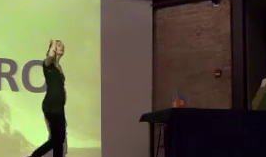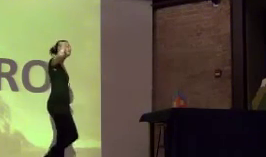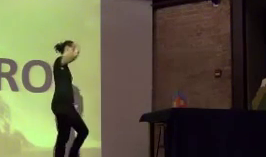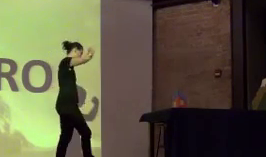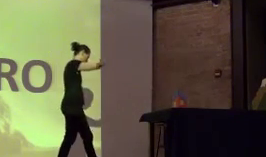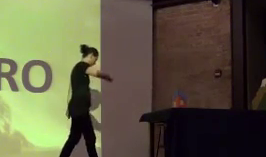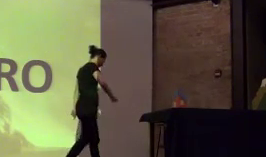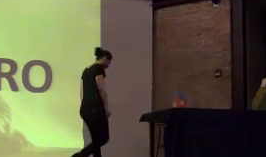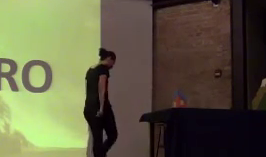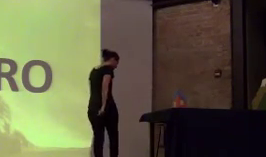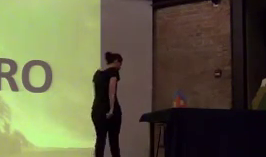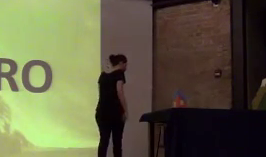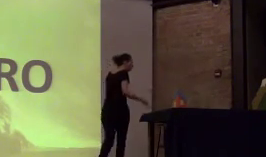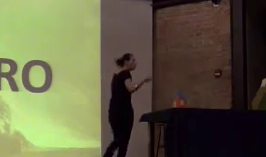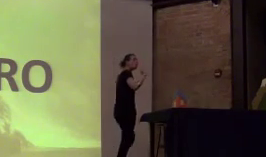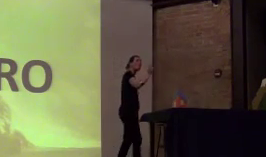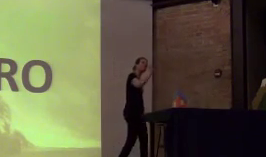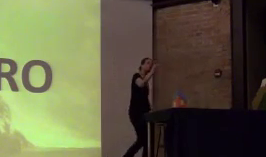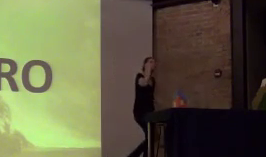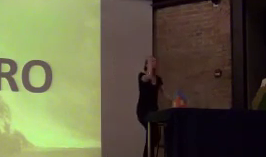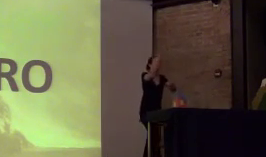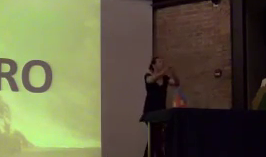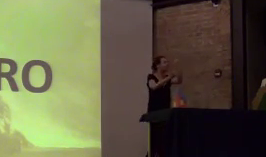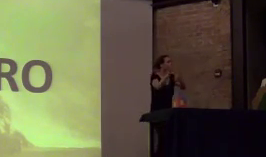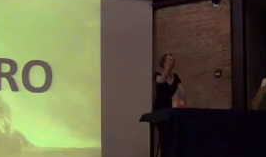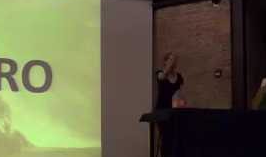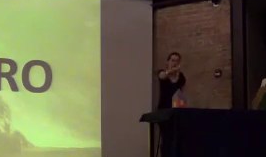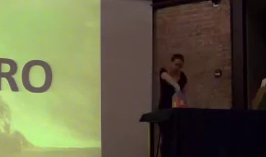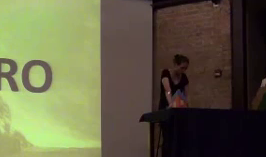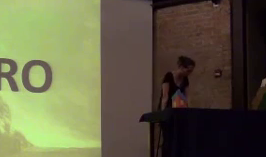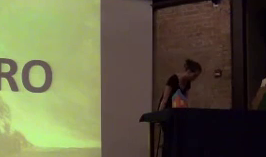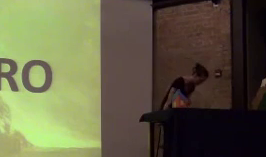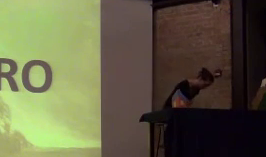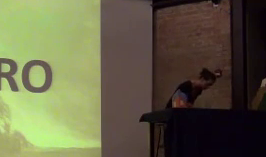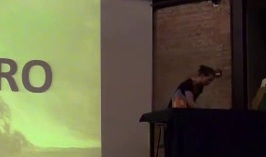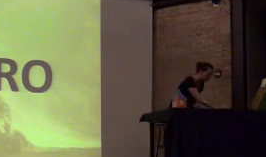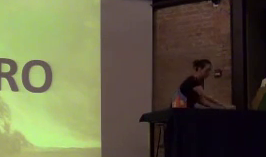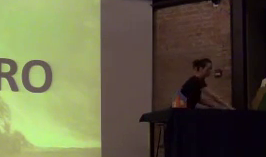Depois, no outro dia, continuaram a brincar novamente.